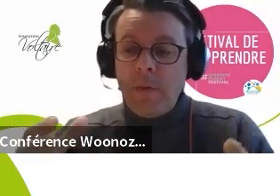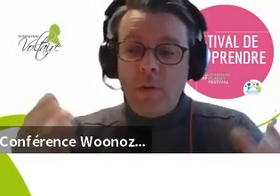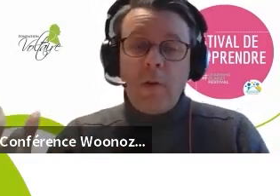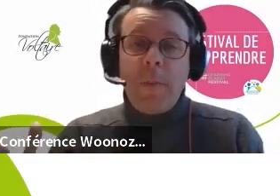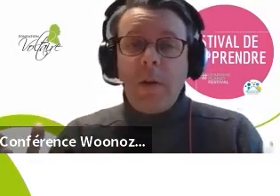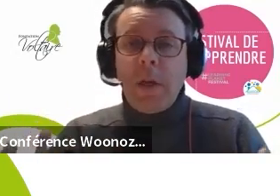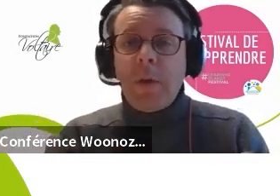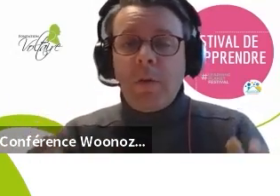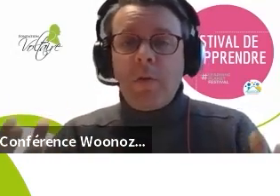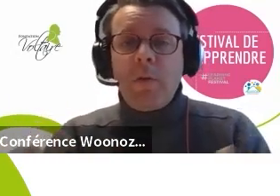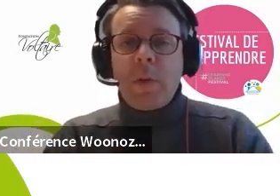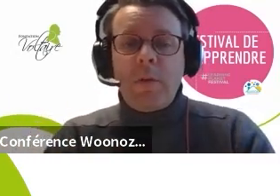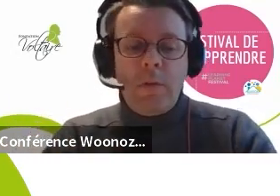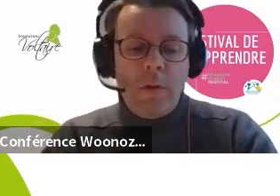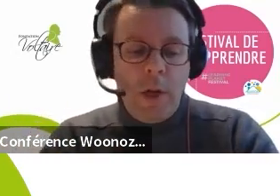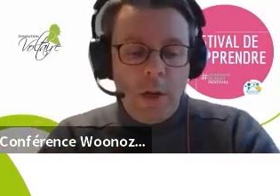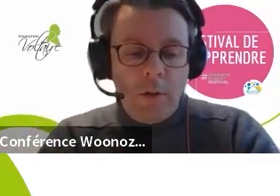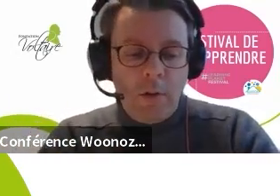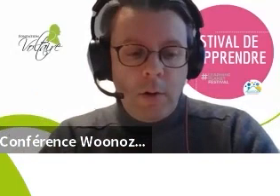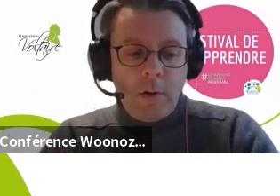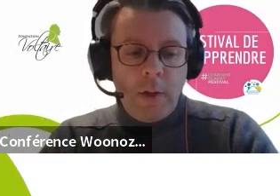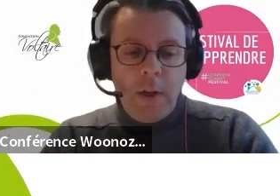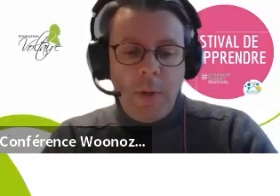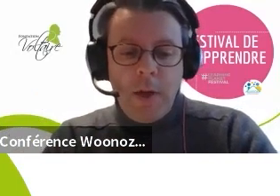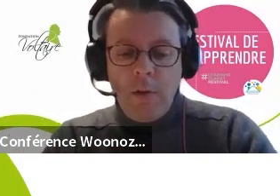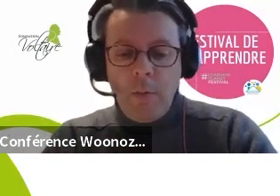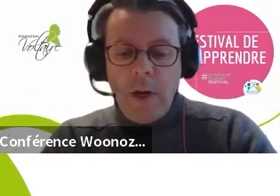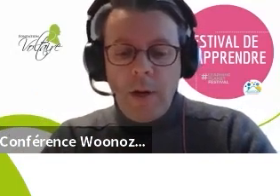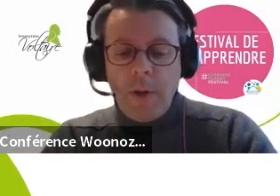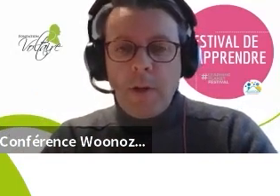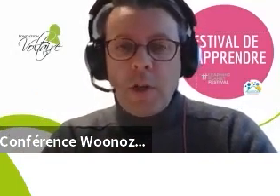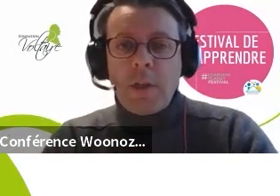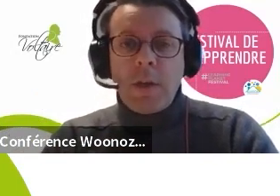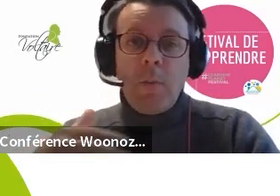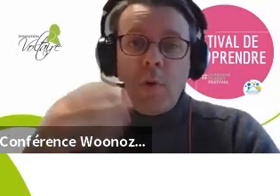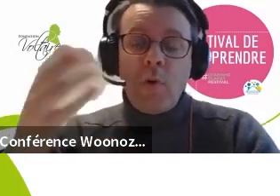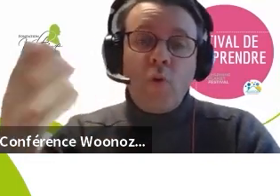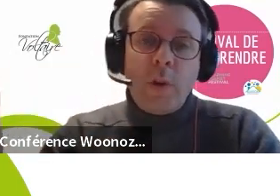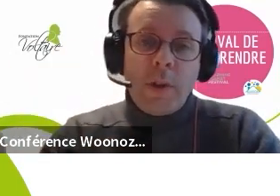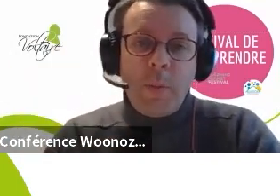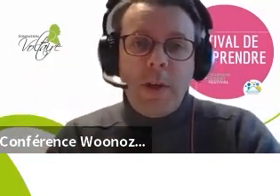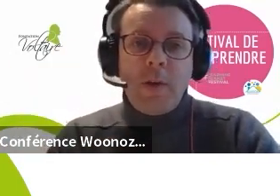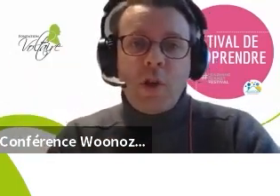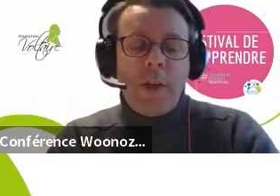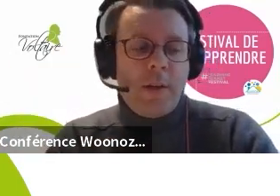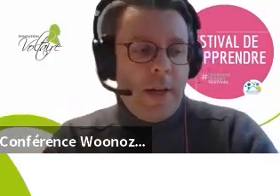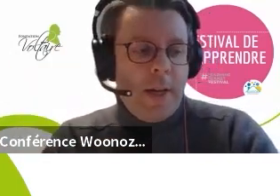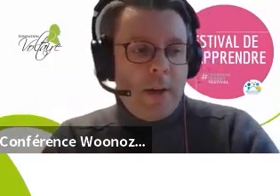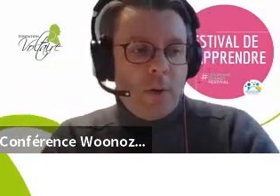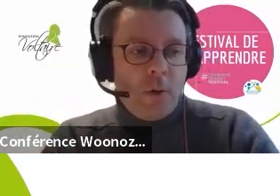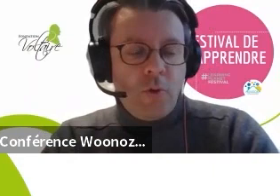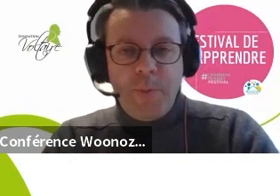la LSF est une langue à part entière, bien entendu. Donc, c'est une langue, quand elle n'est pas parlée, partagée, c'est comme nous, dans un pays